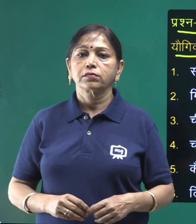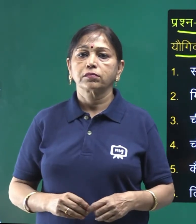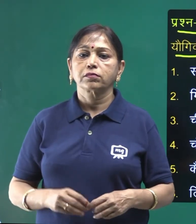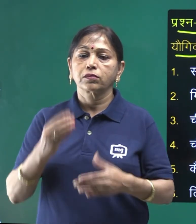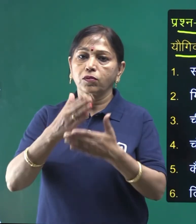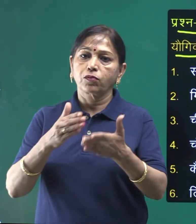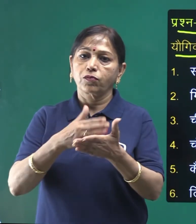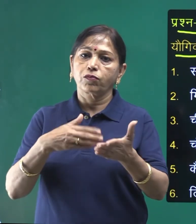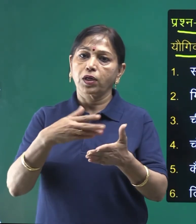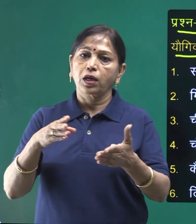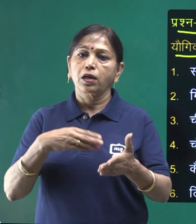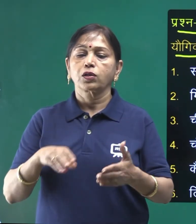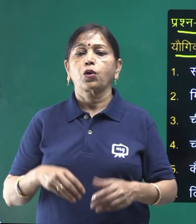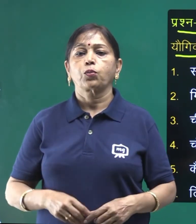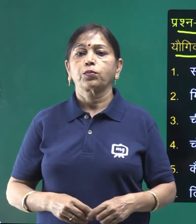वर्गीकृत करो।